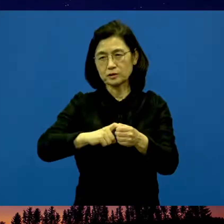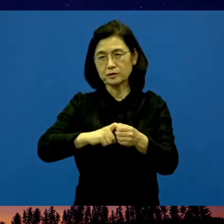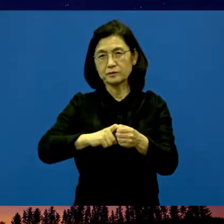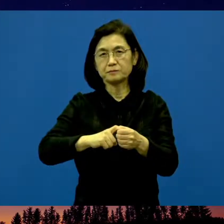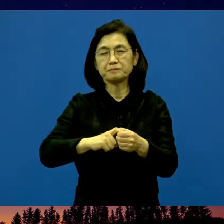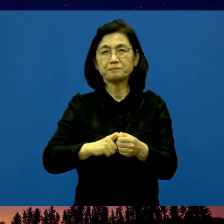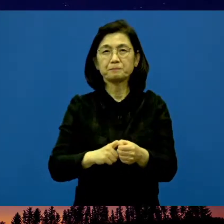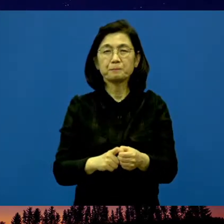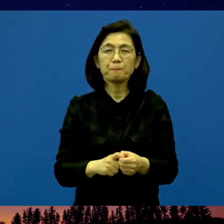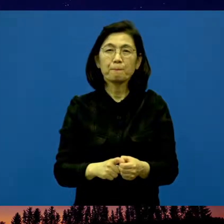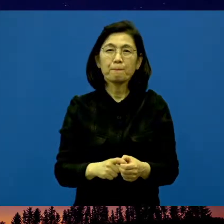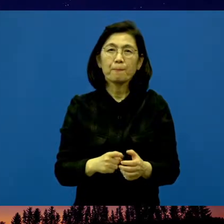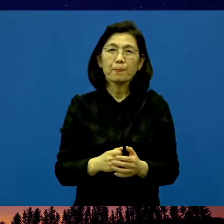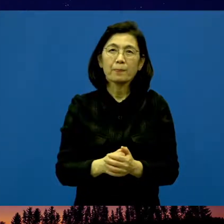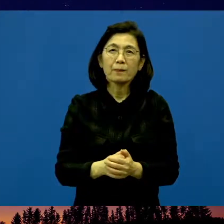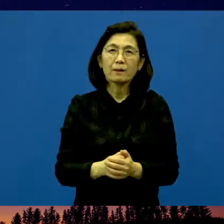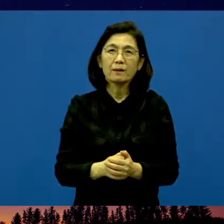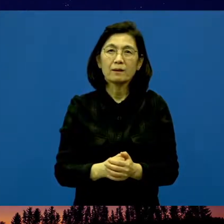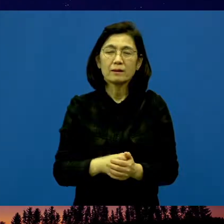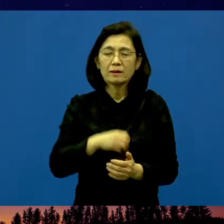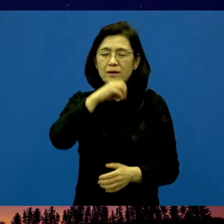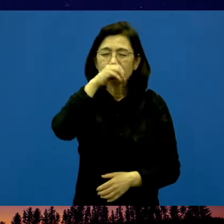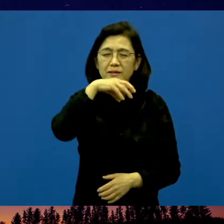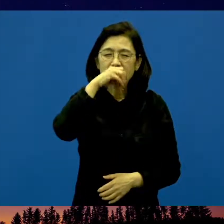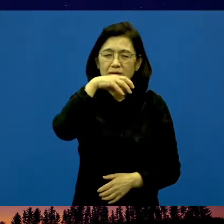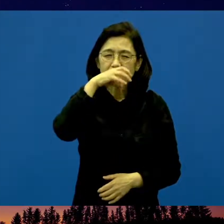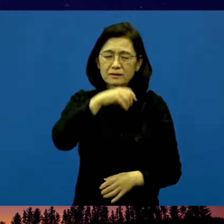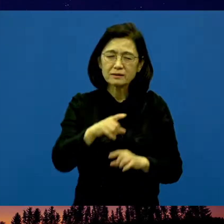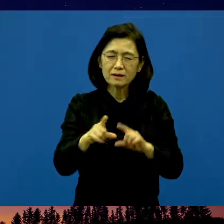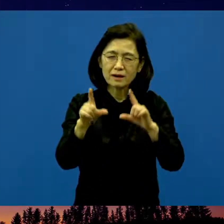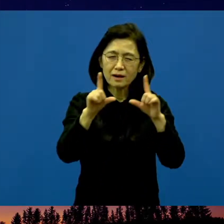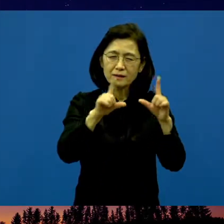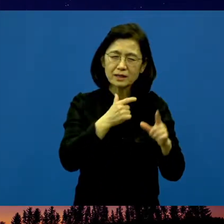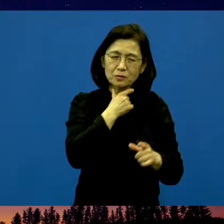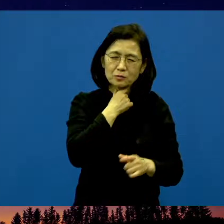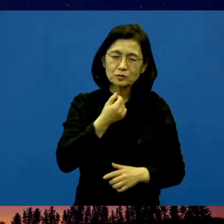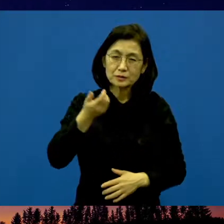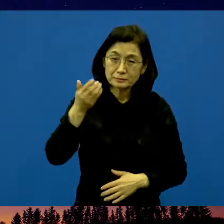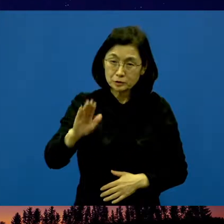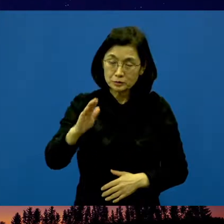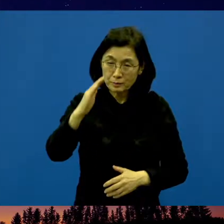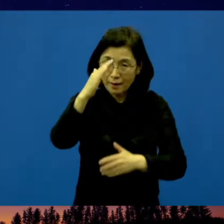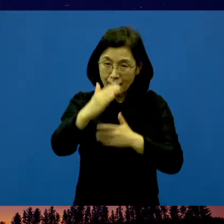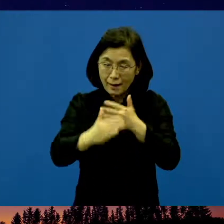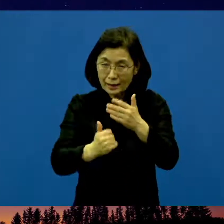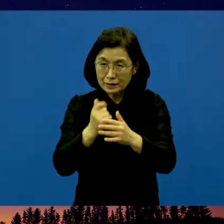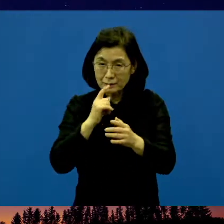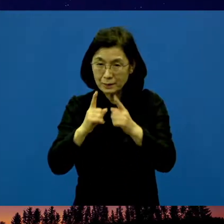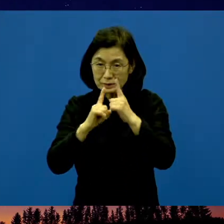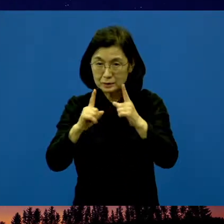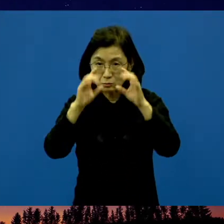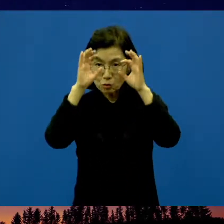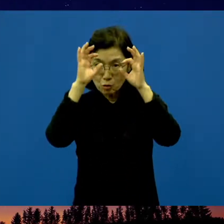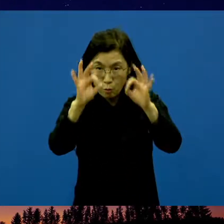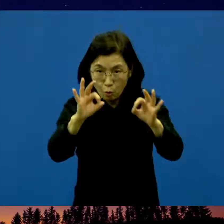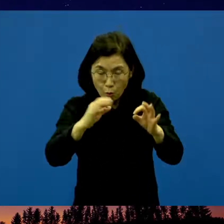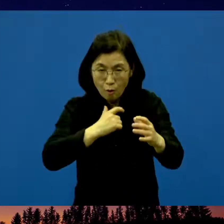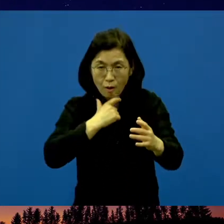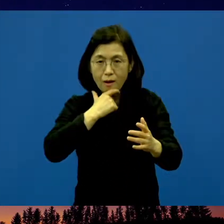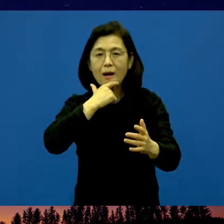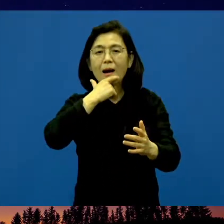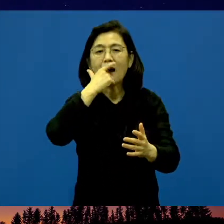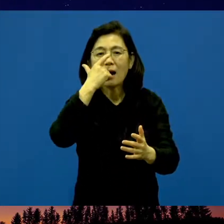뭔가 그냥 대충 살려고 하다가 하나님의 말씀을 듣고 감동을 받으니까 내 영이